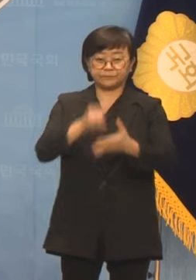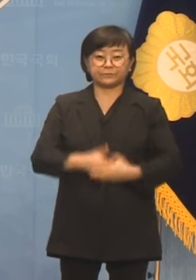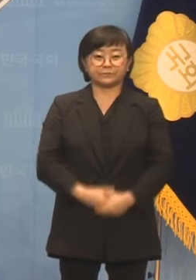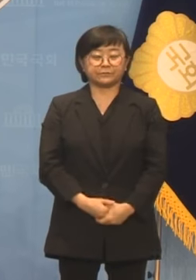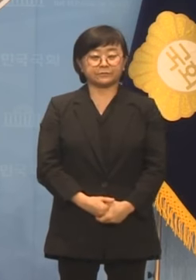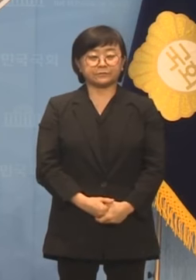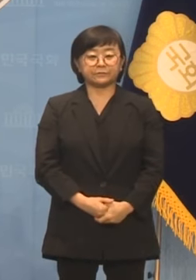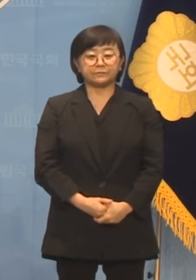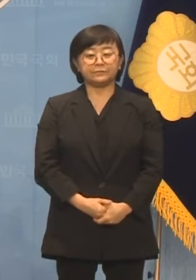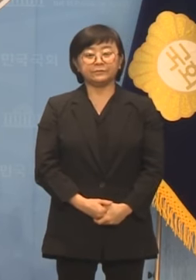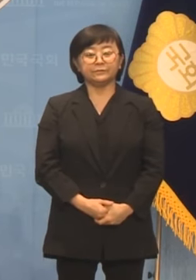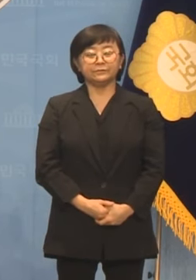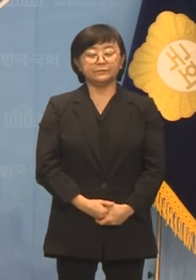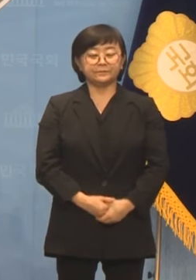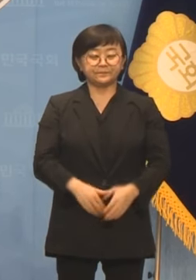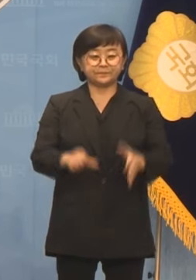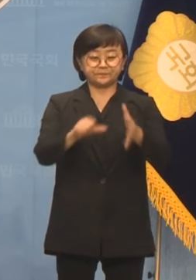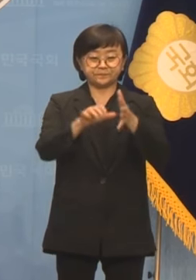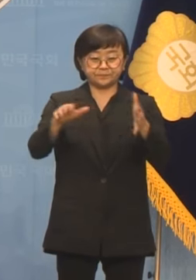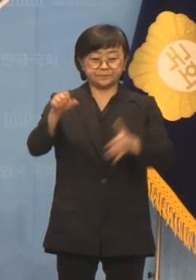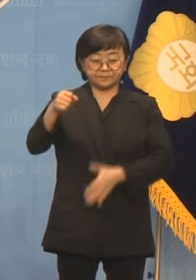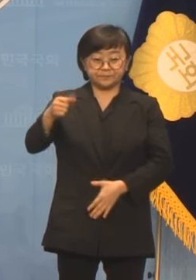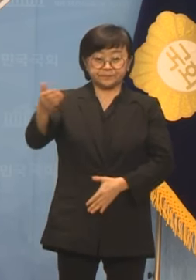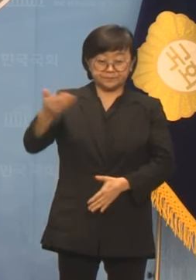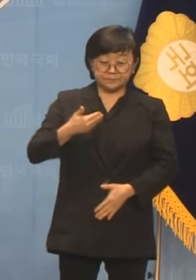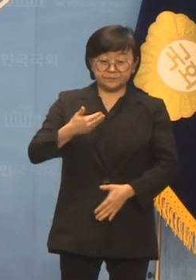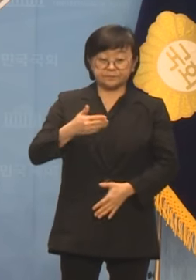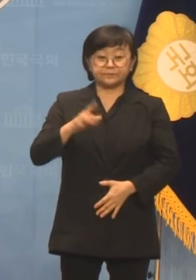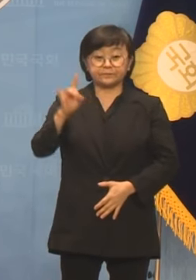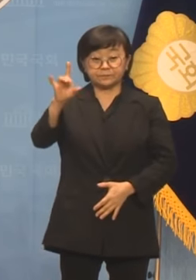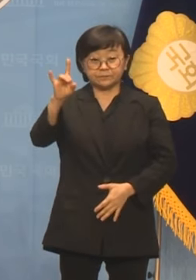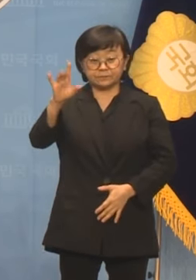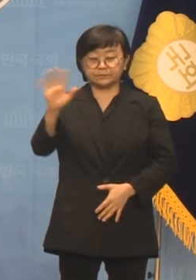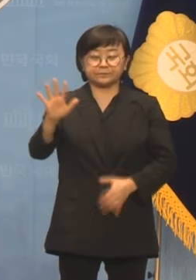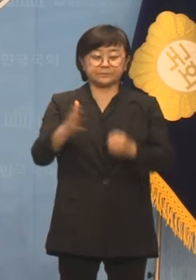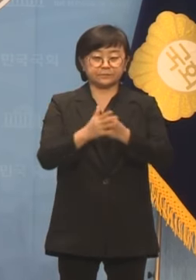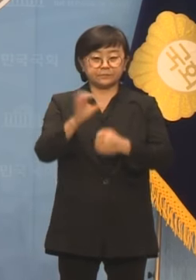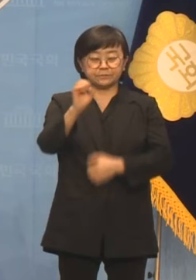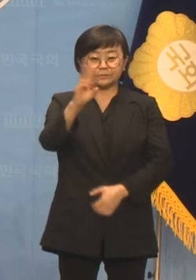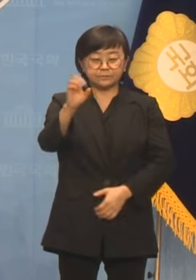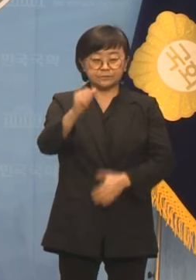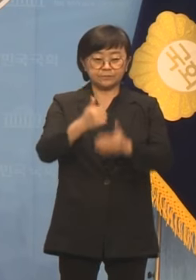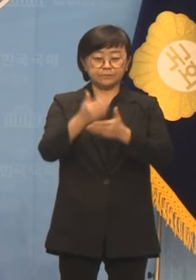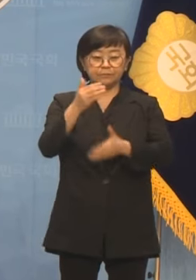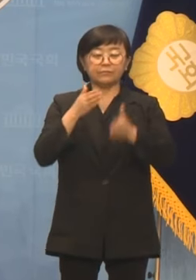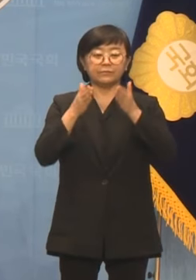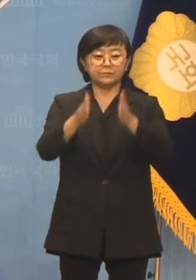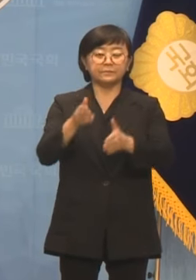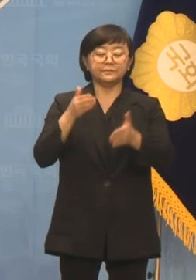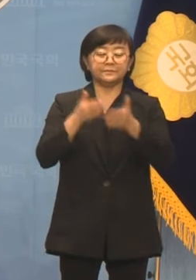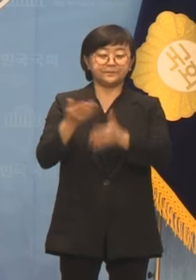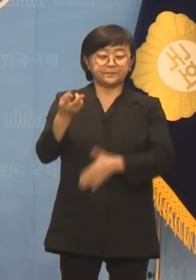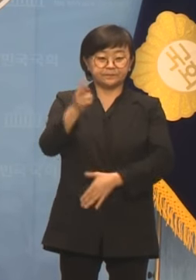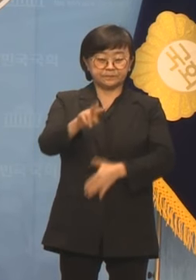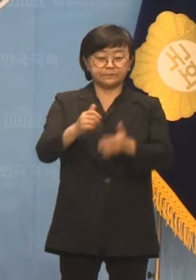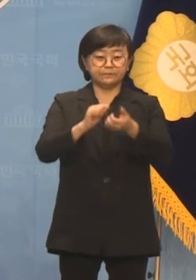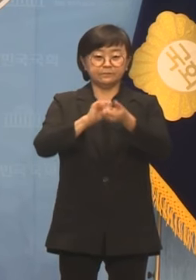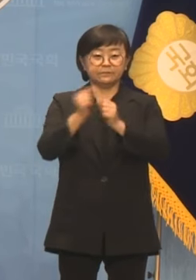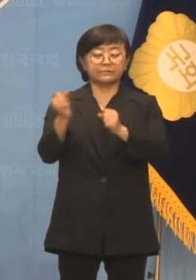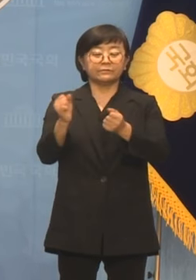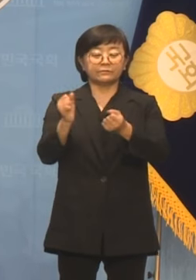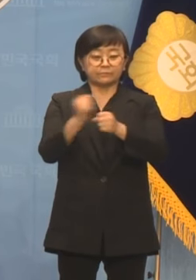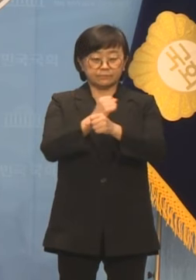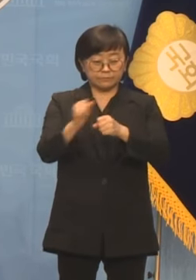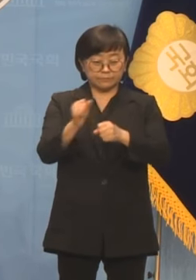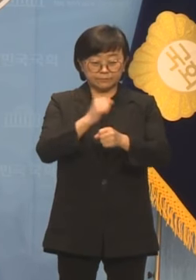것입니다. 명품백 의혹뿐이겠습니까? 양평고속도로 종점 변경 의혹도, 도이치모터스 주가